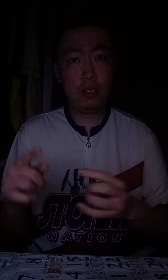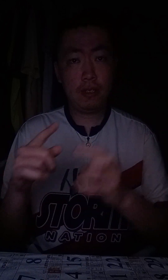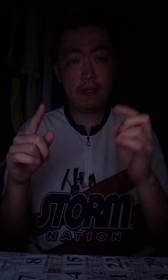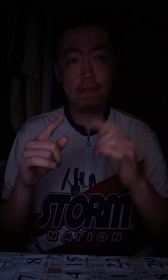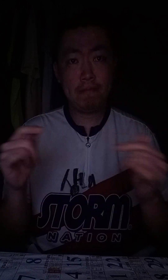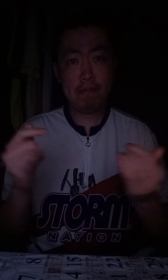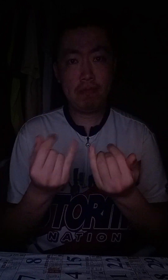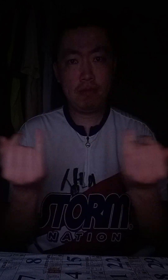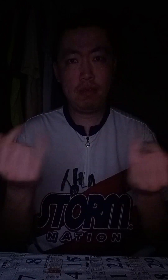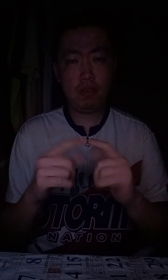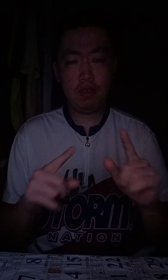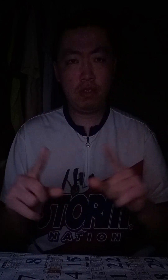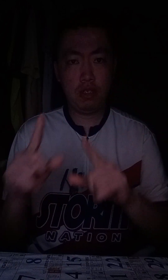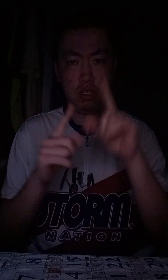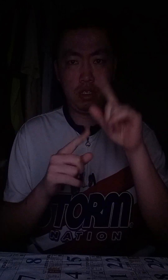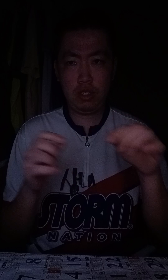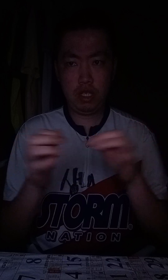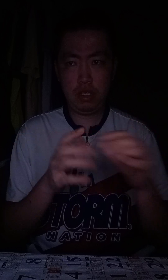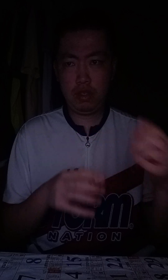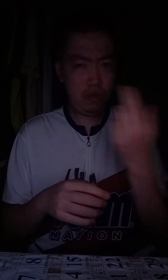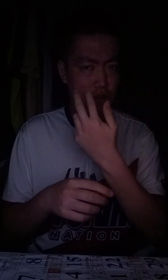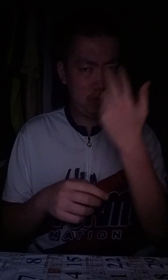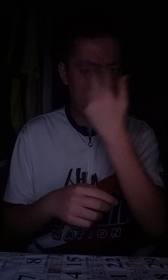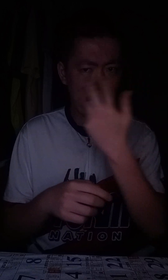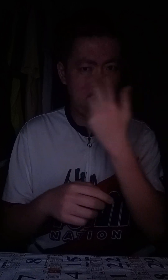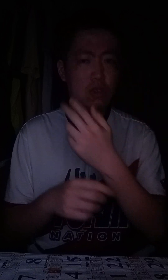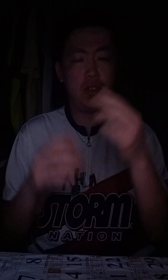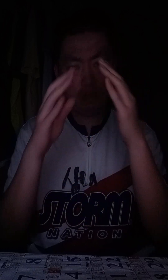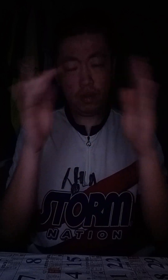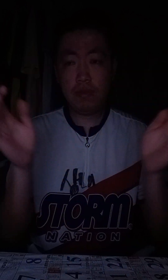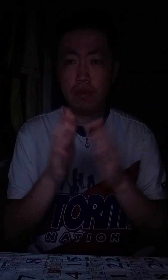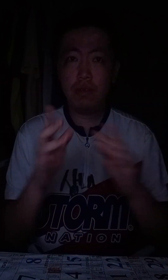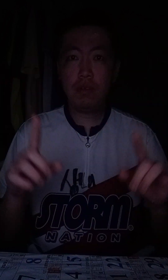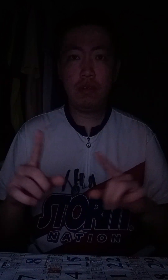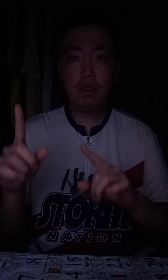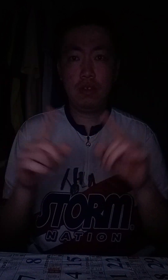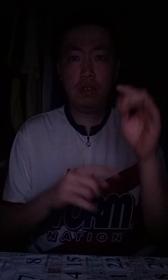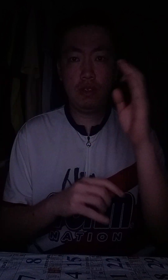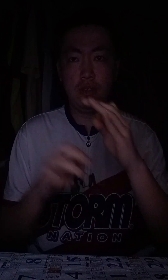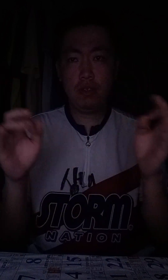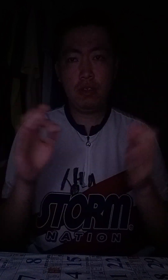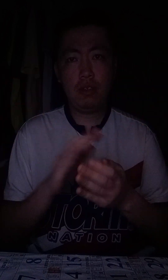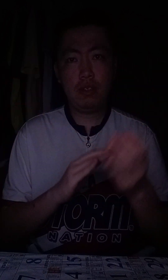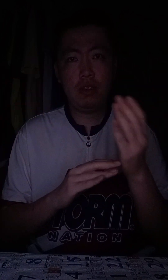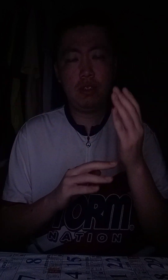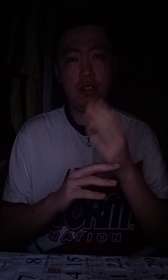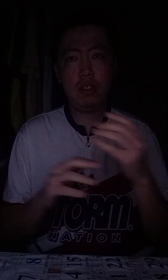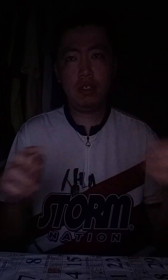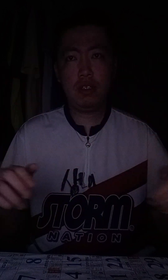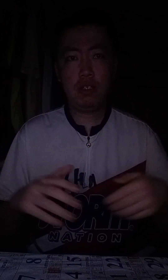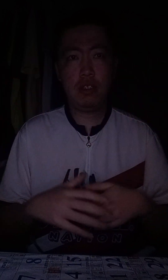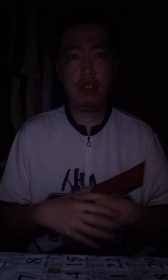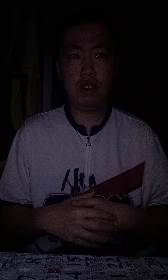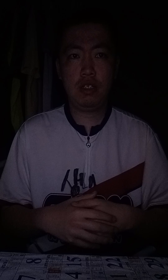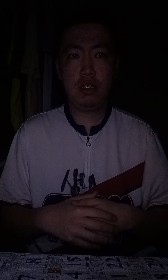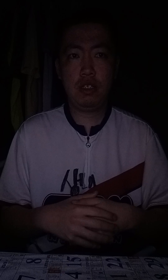만큼 우선 영업용 차량을 중심으로 적성검사 강화 등 대책 마련이 시급하다고 강조합니다.